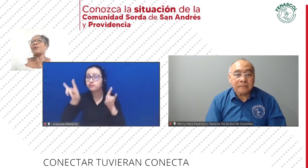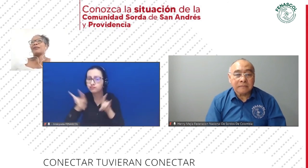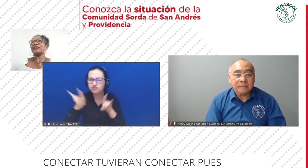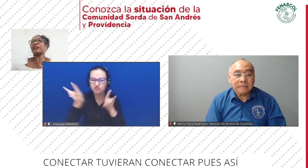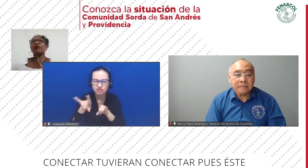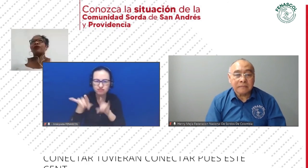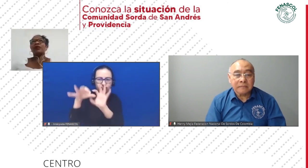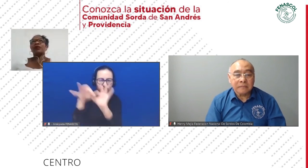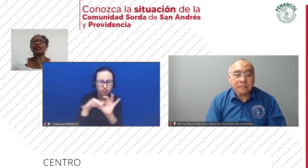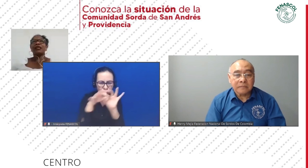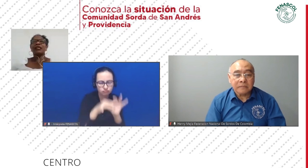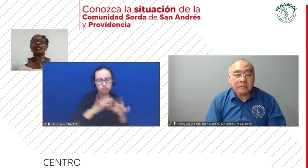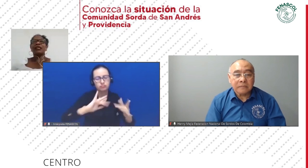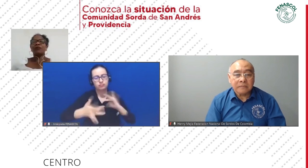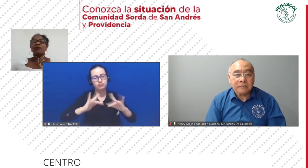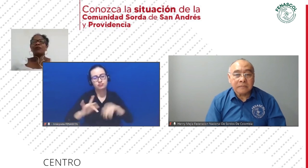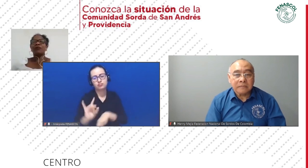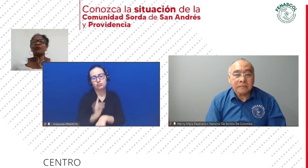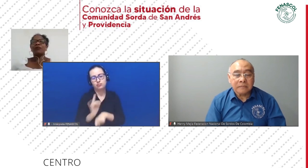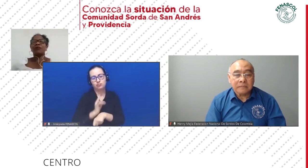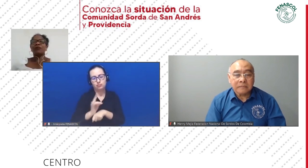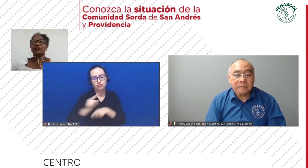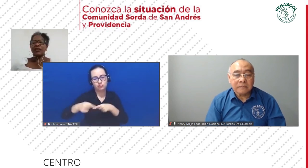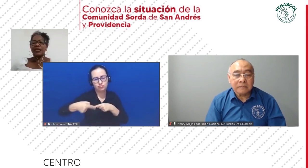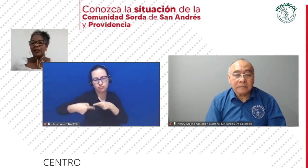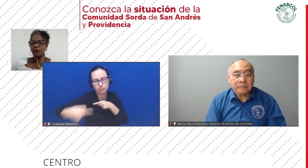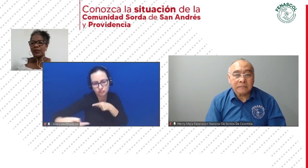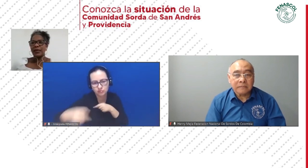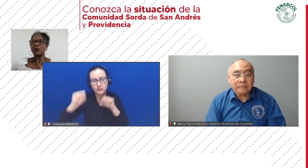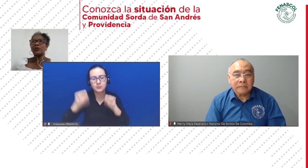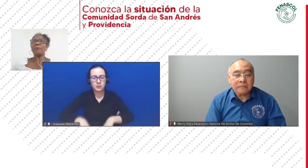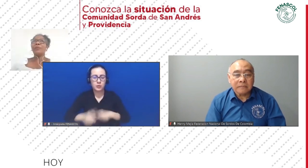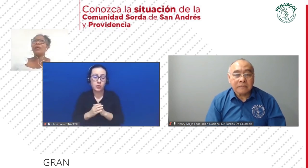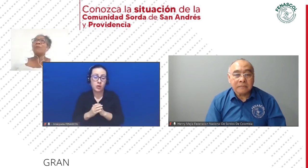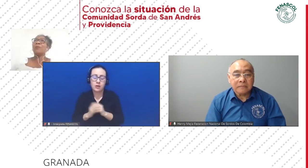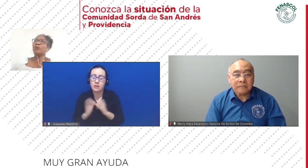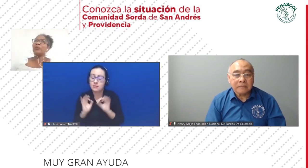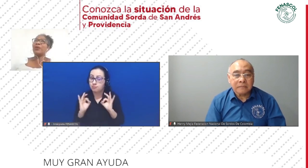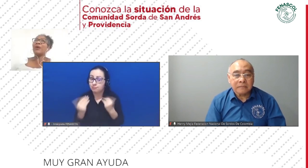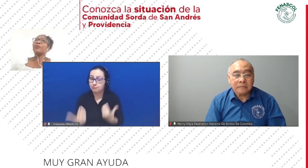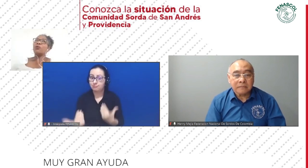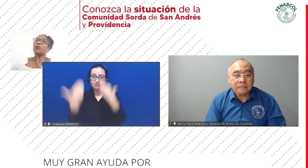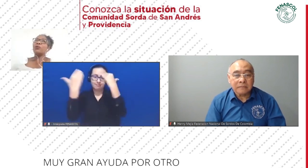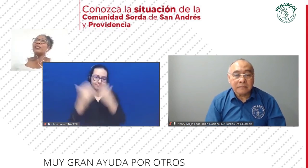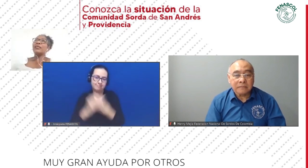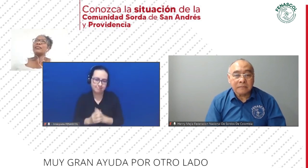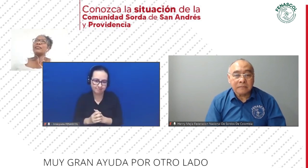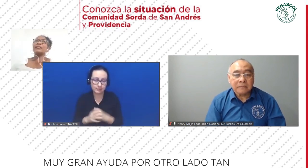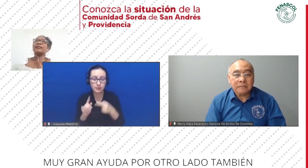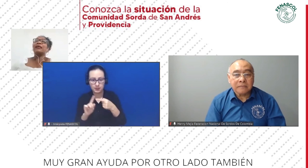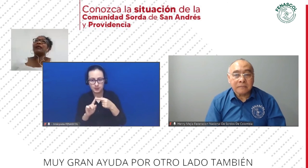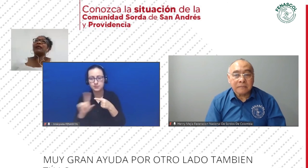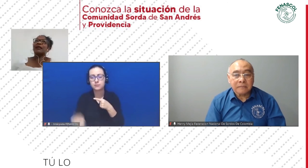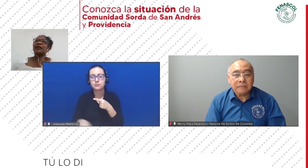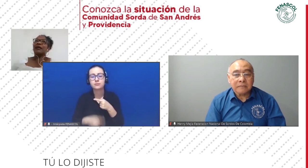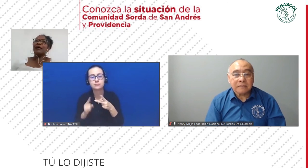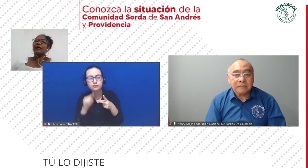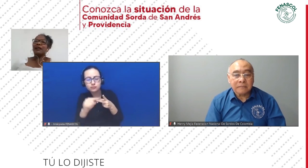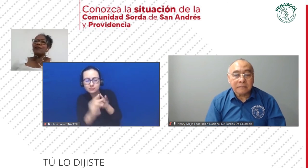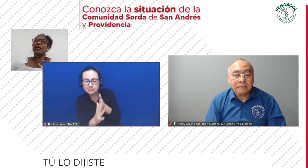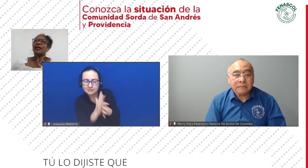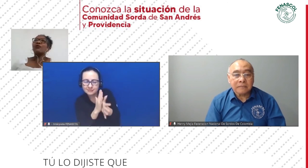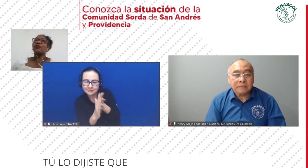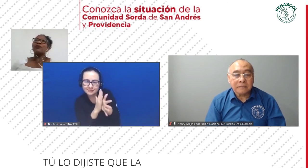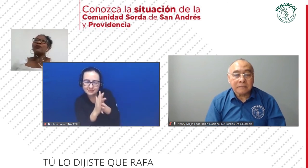conectar este centro o sea de muy gran ayuda por otro lado también tú lo dijiste es